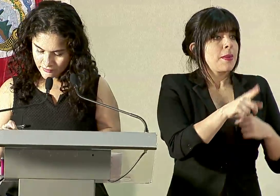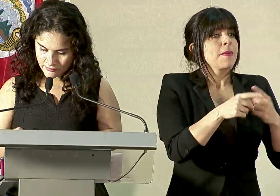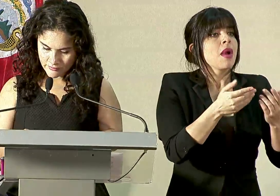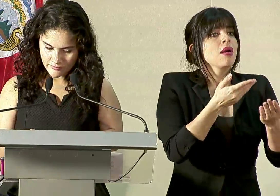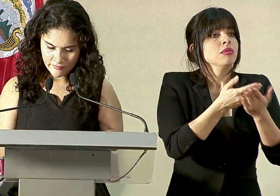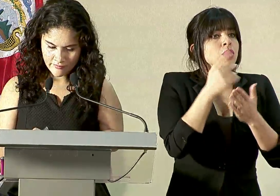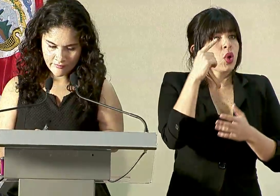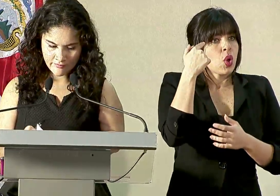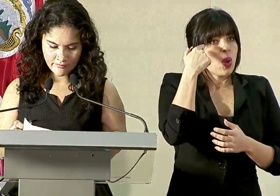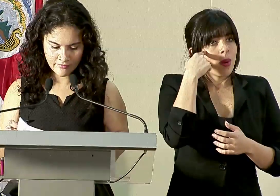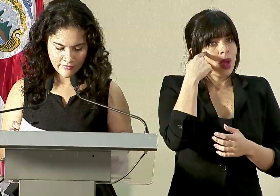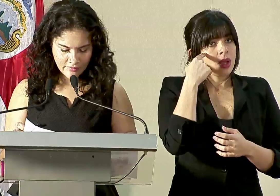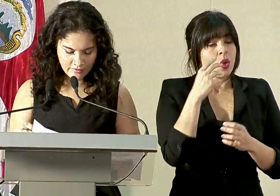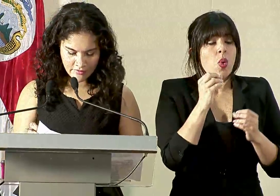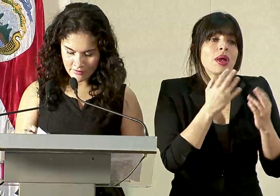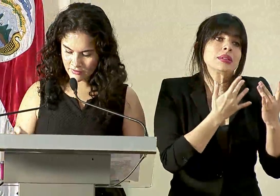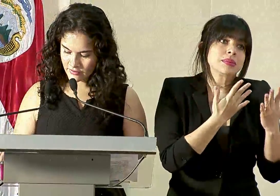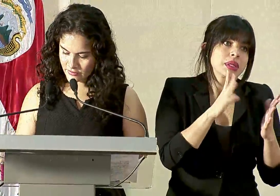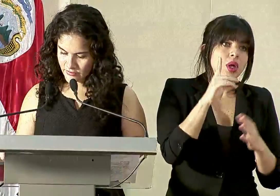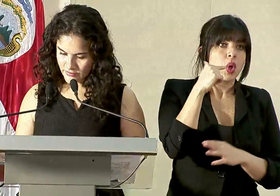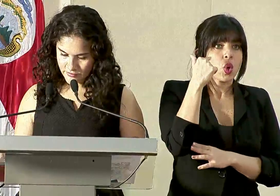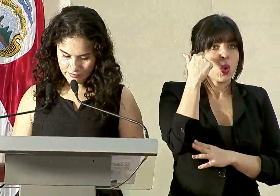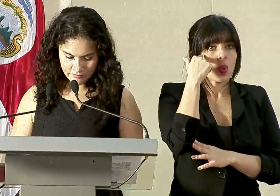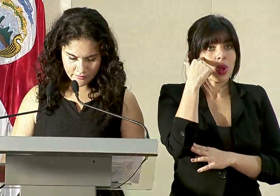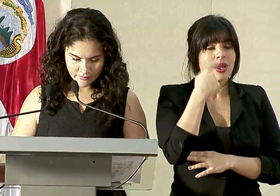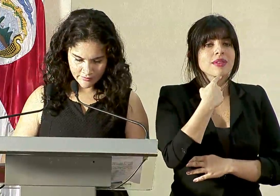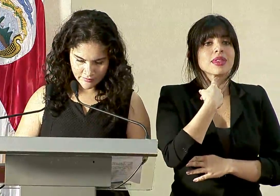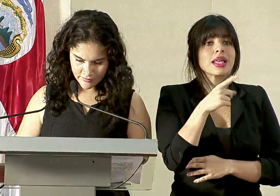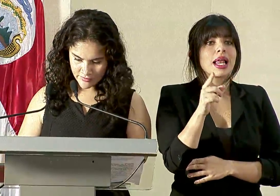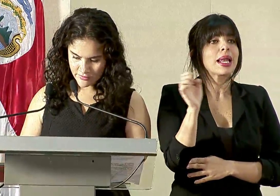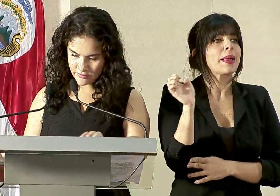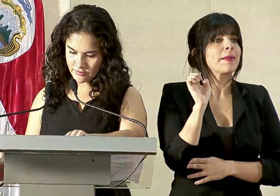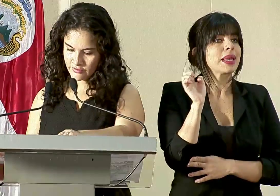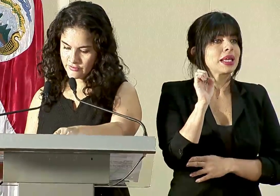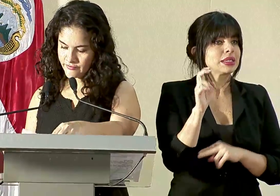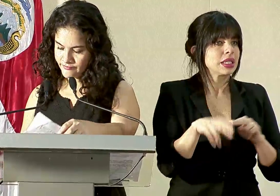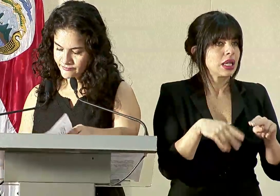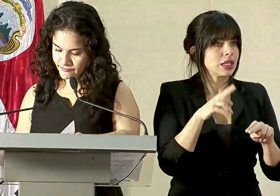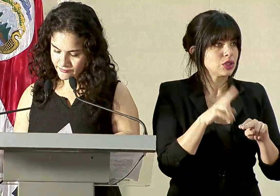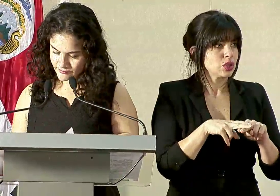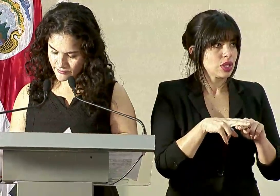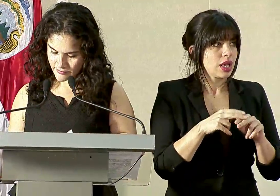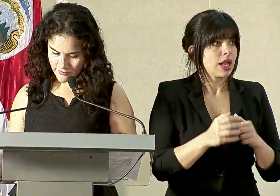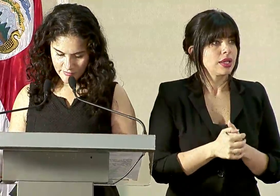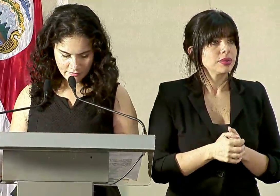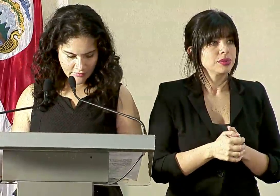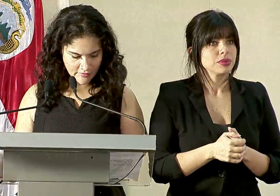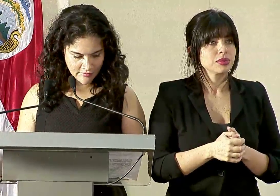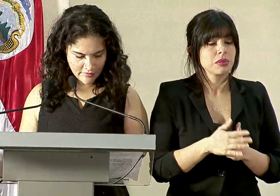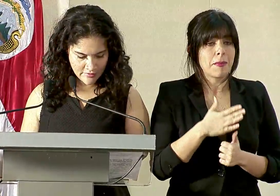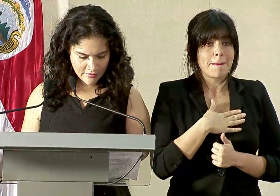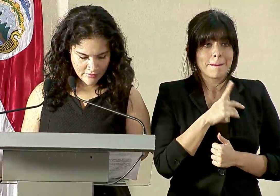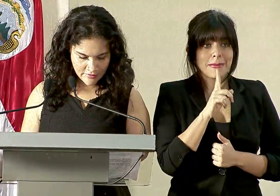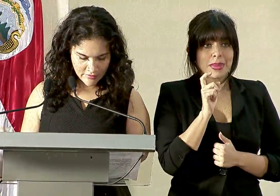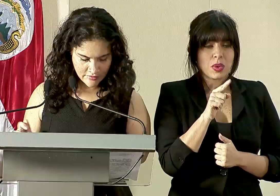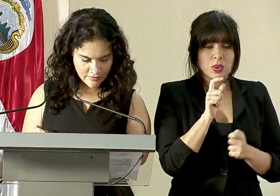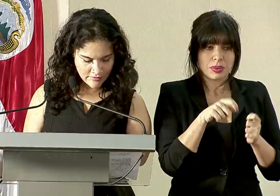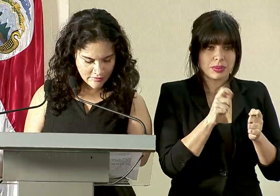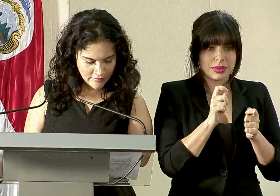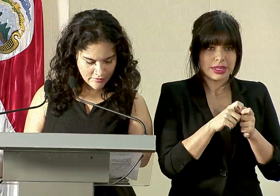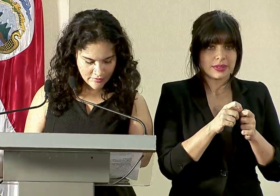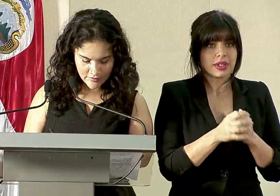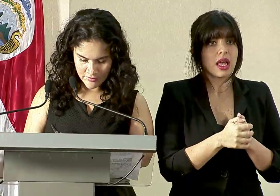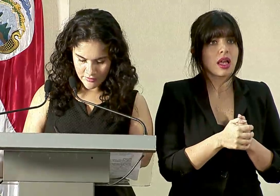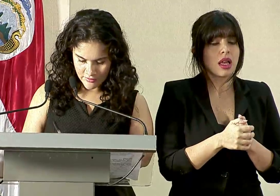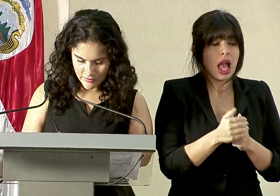proponerle al gobierno o esperan que el gobierno declare emergencia nacional mi pregunta es muy concreta